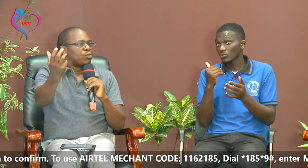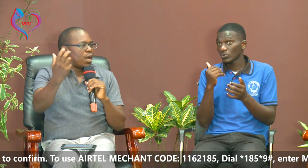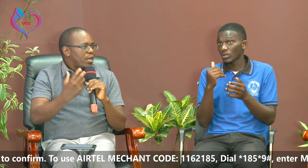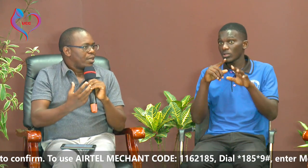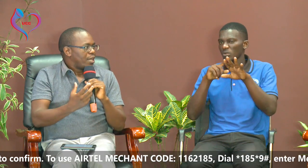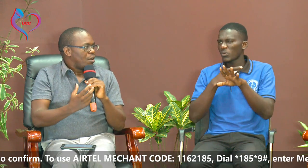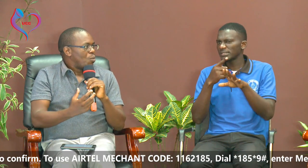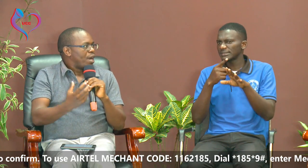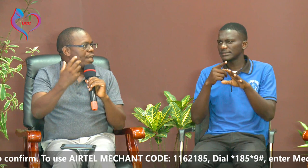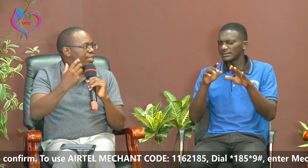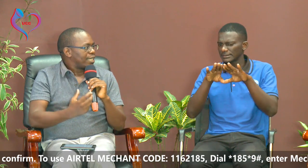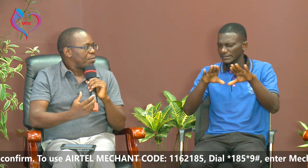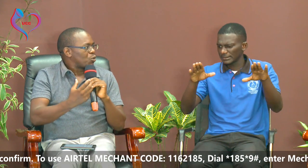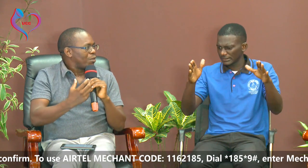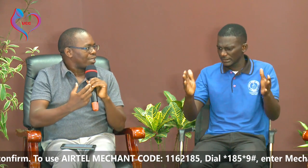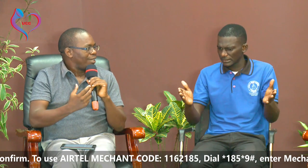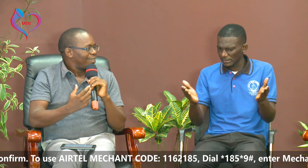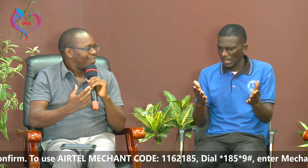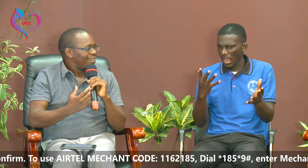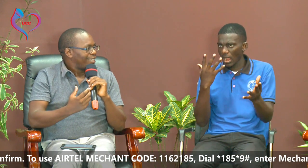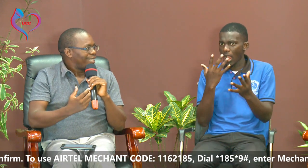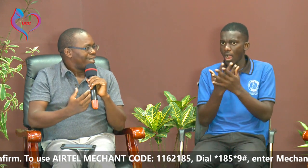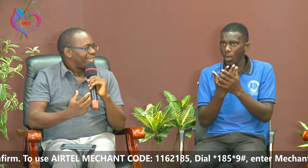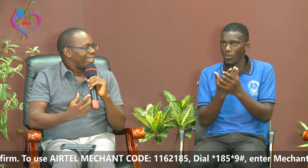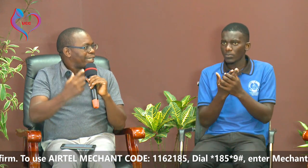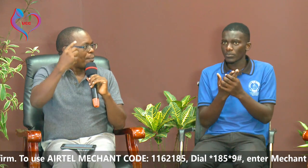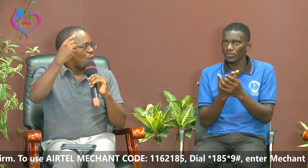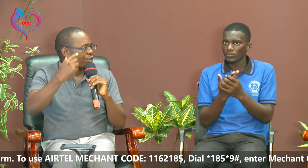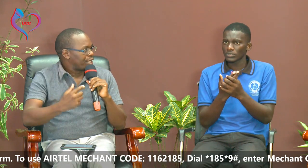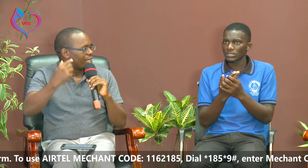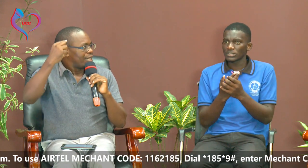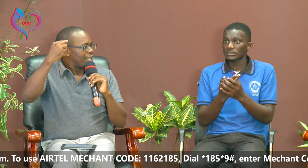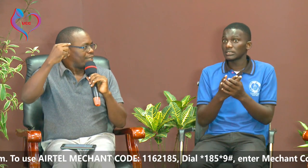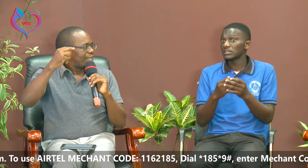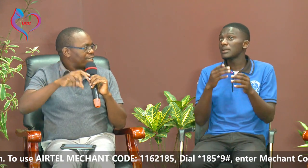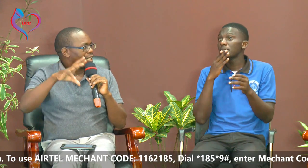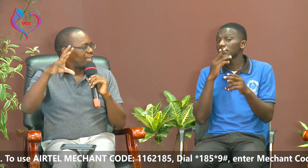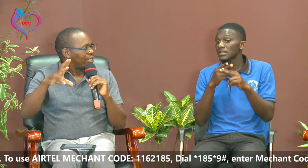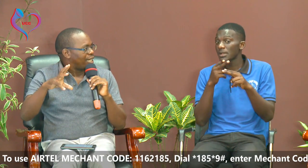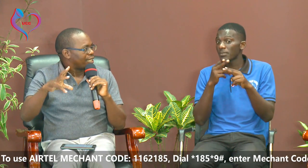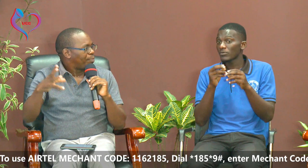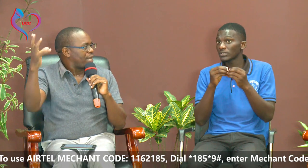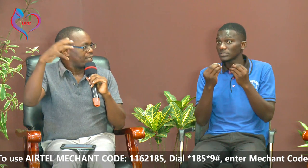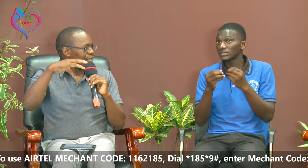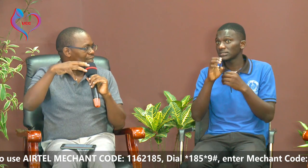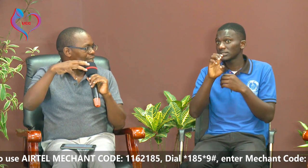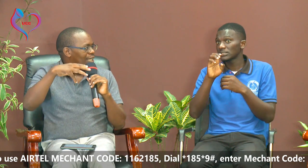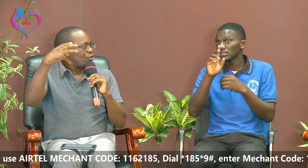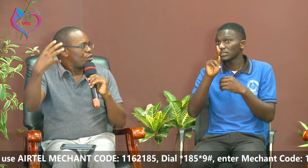yawambibwa. Omwana yazalibwa mutuma batya? Ikabodi. Ikabodi. Ika kitegeeza departed. The